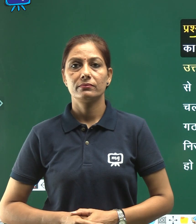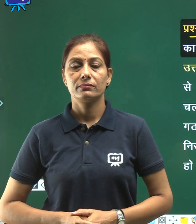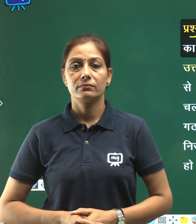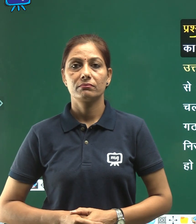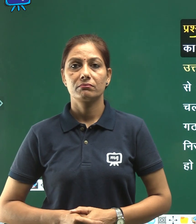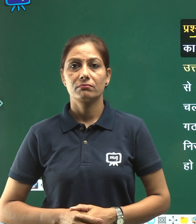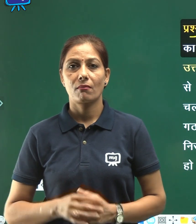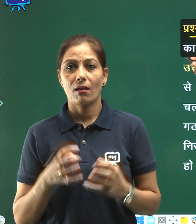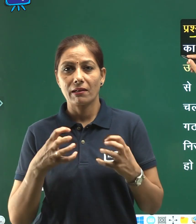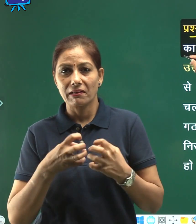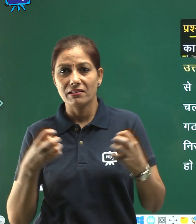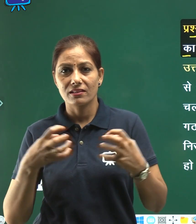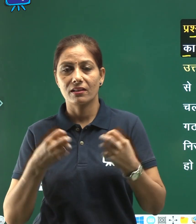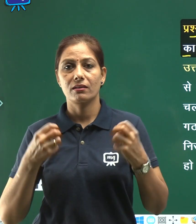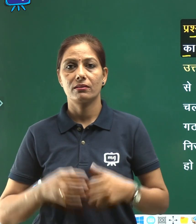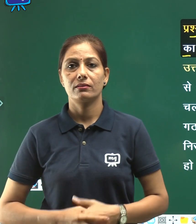कसने का